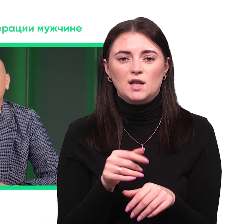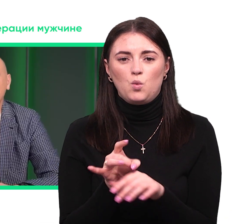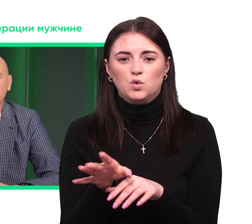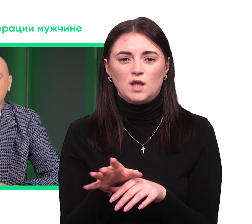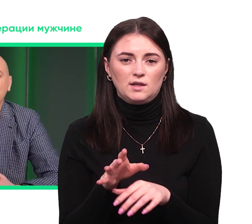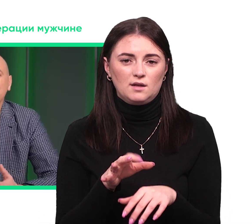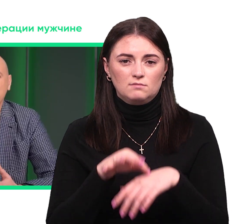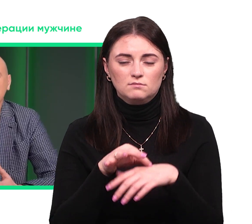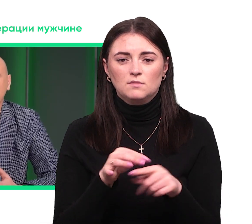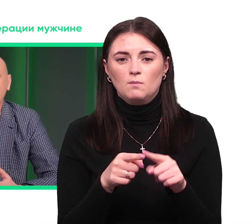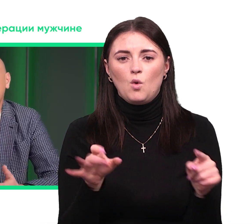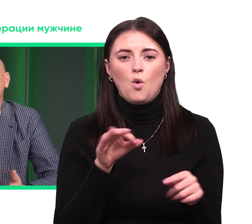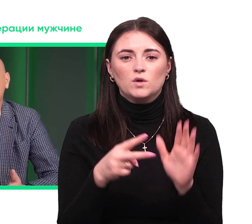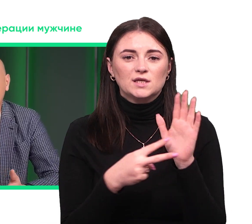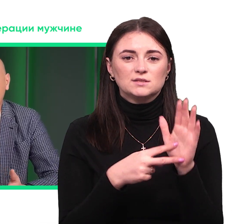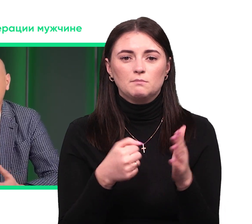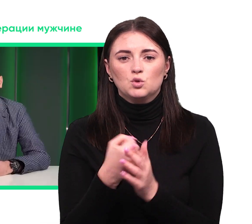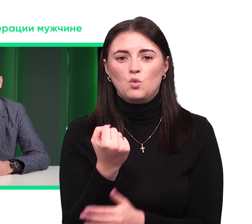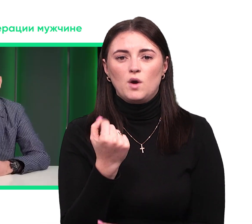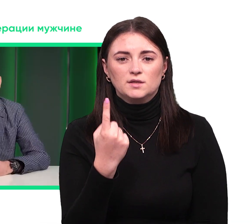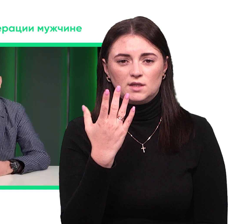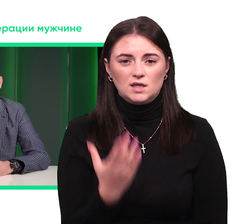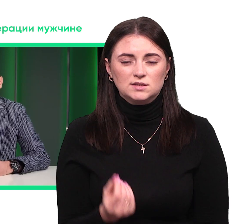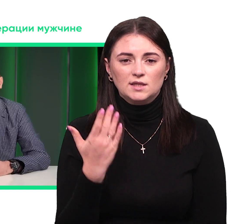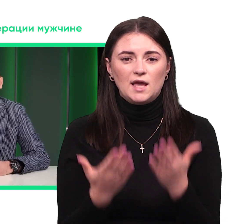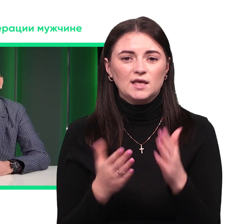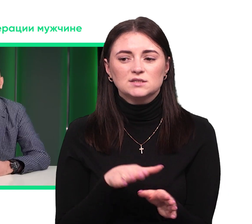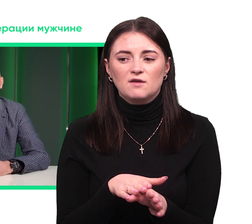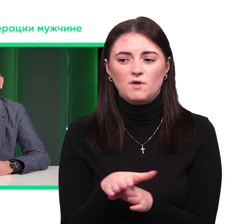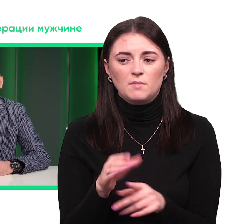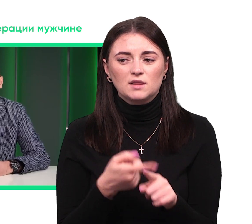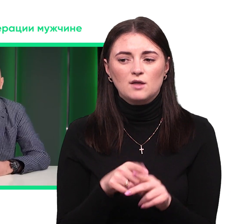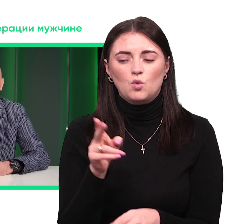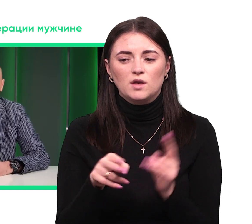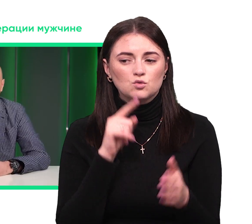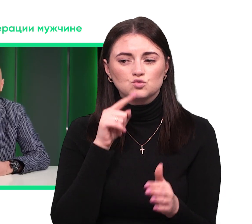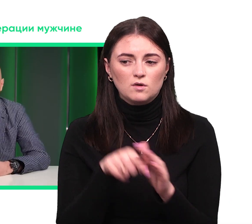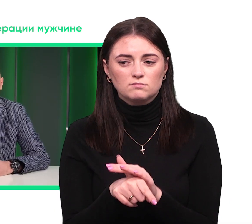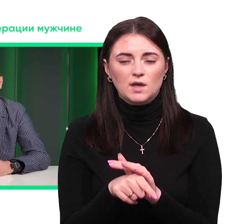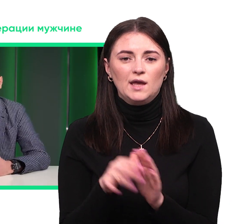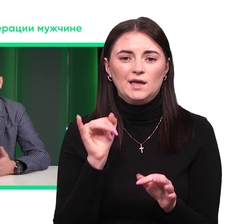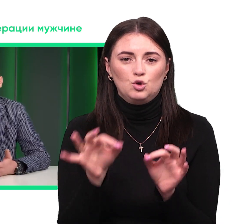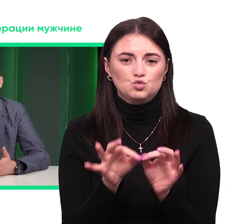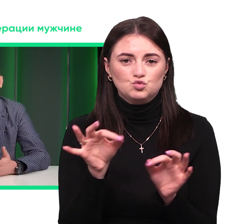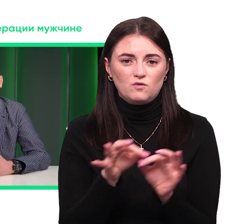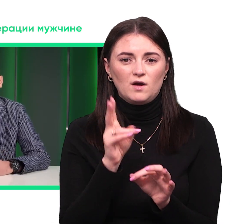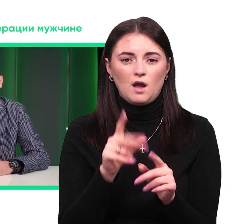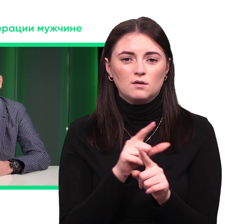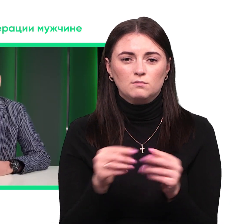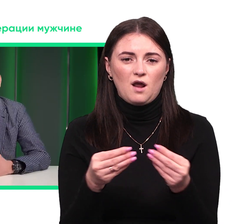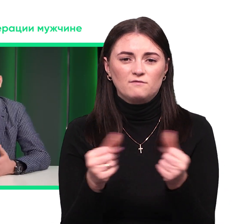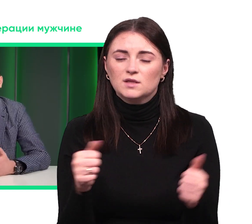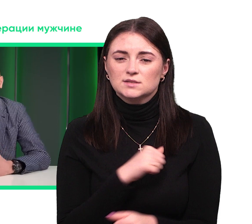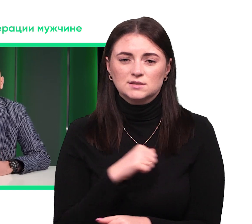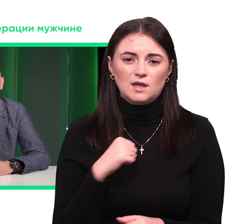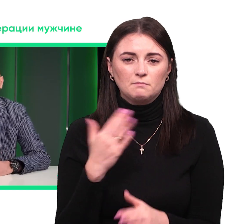плоти проходит от 7 до 11 дней. Если выполняется это хирургическое вмешательство и накладываются швы, как правило, они рассасываются